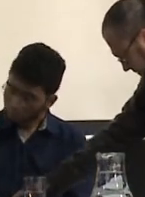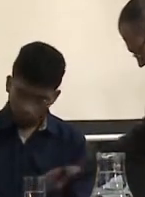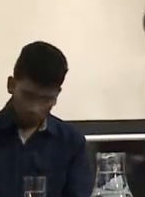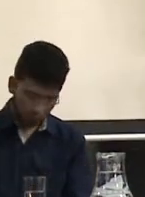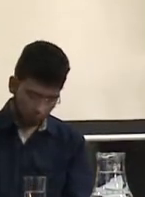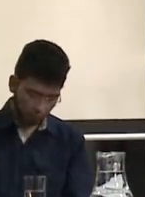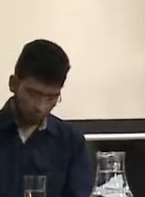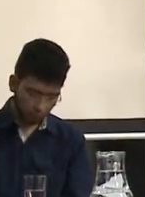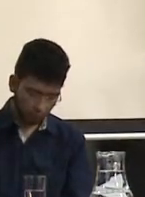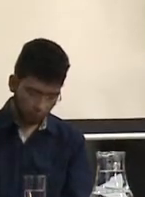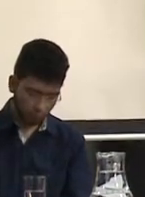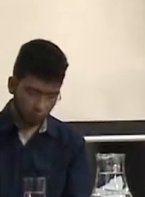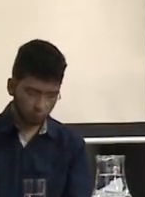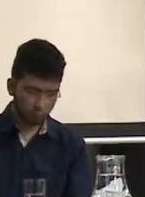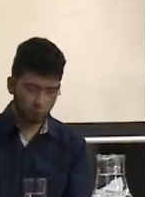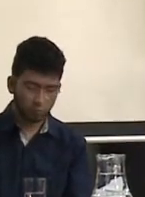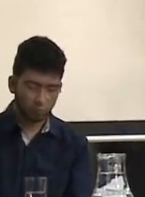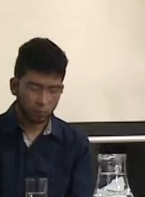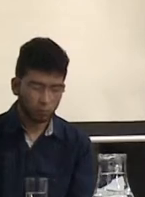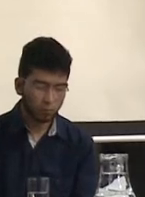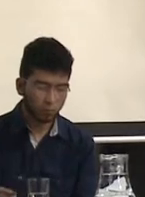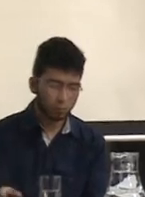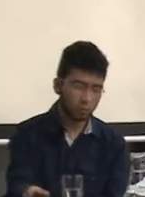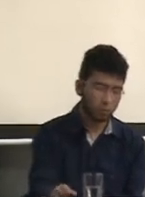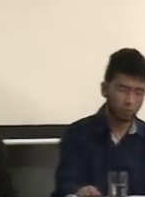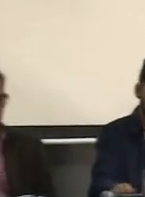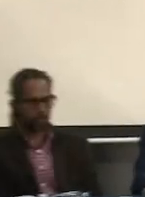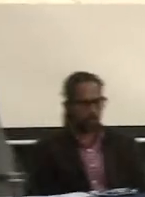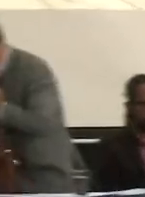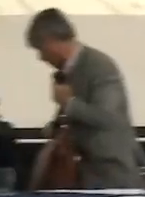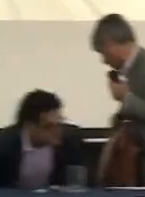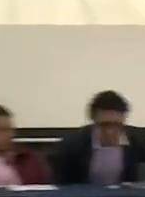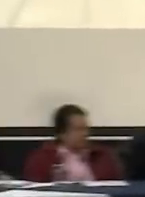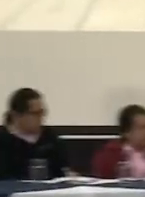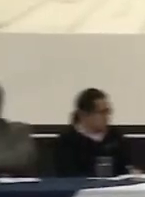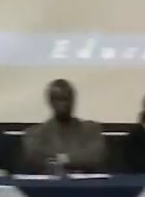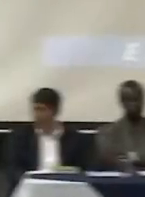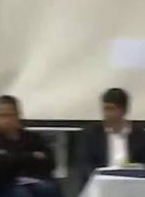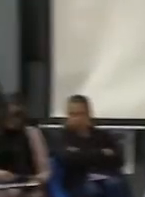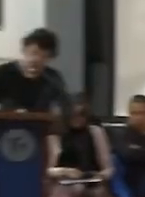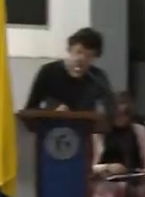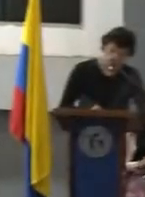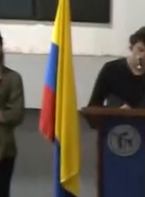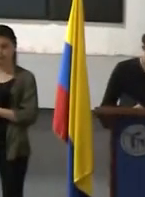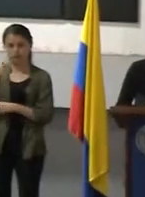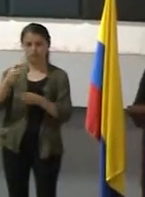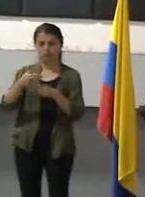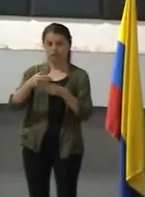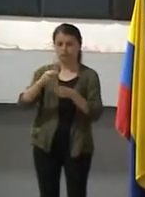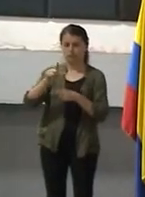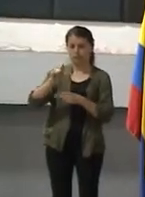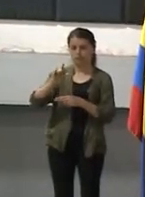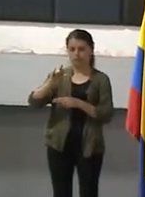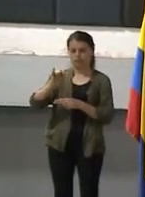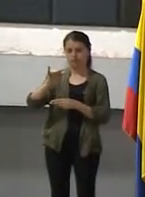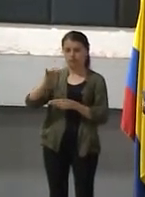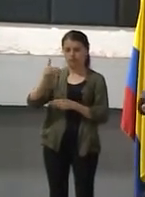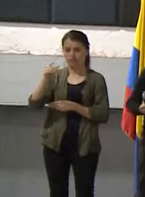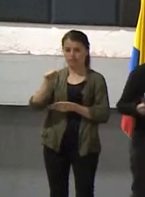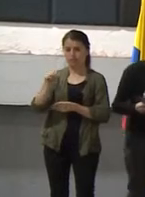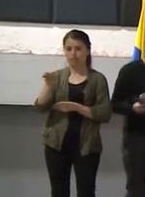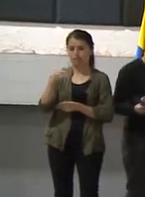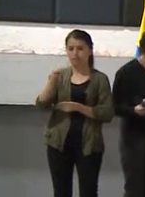quinto saludo de bienvenida a cargo de la vicerrectora académica profesora leed a constanza mora